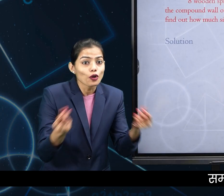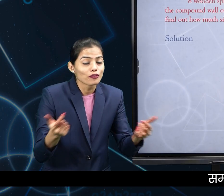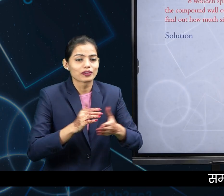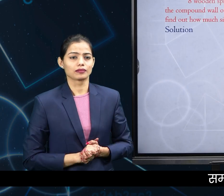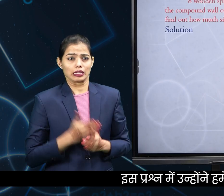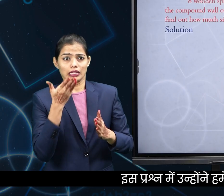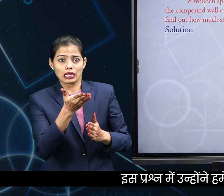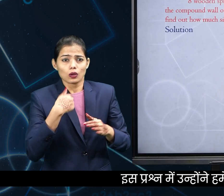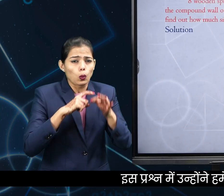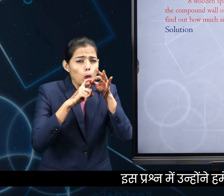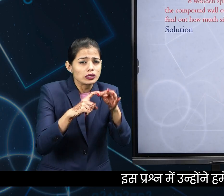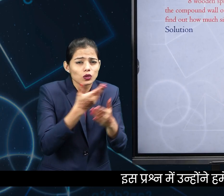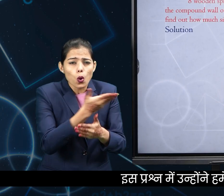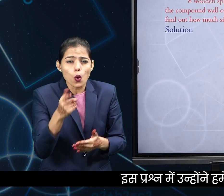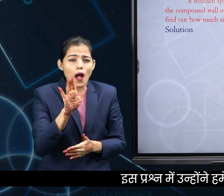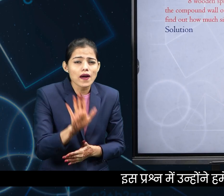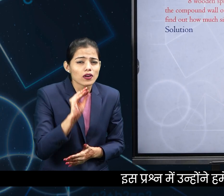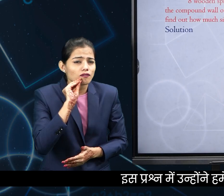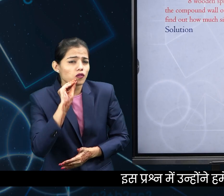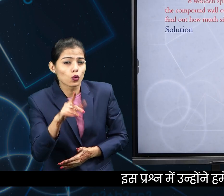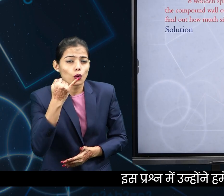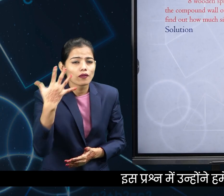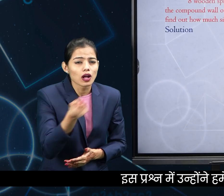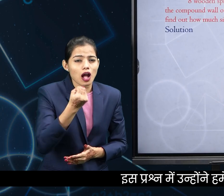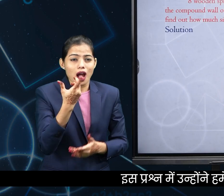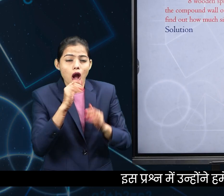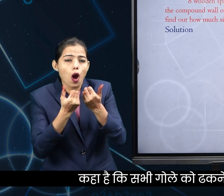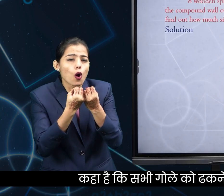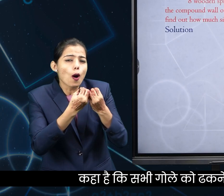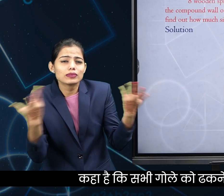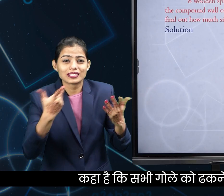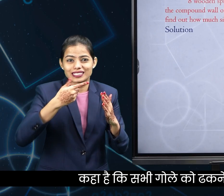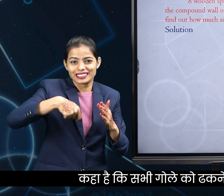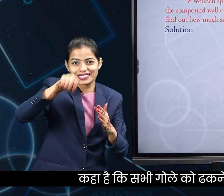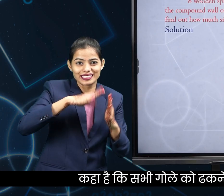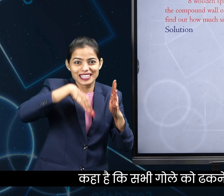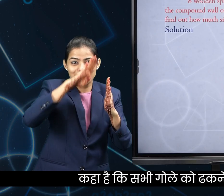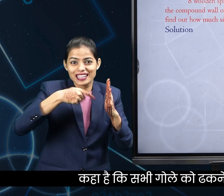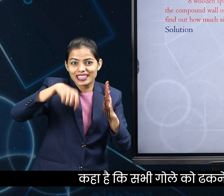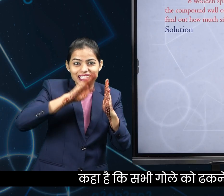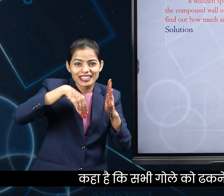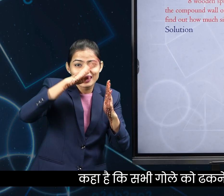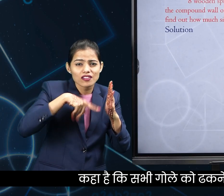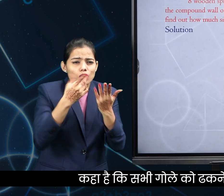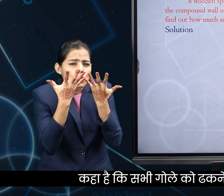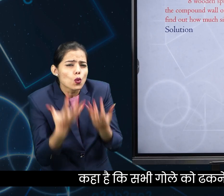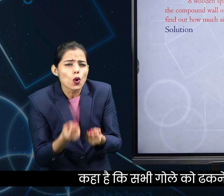समाधान। इस पक्ष में उन्होंने हमें यह पता लगाने के लिए कहा है कि सभी गोले को टकने के